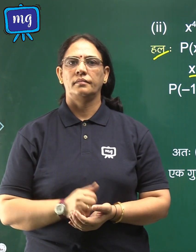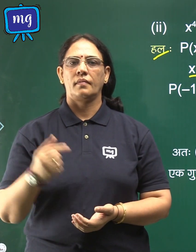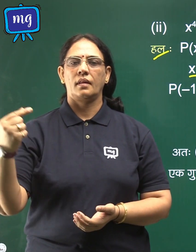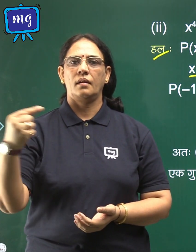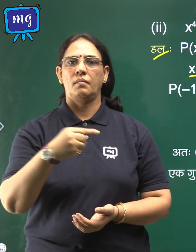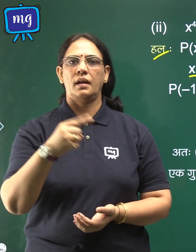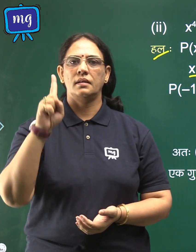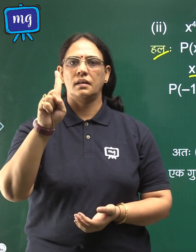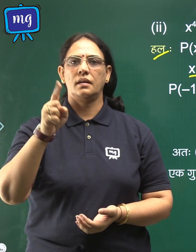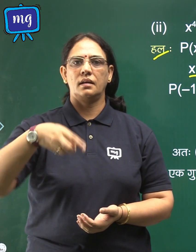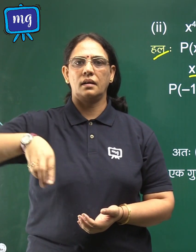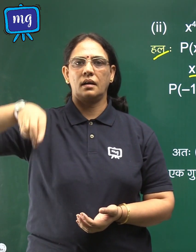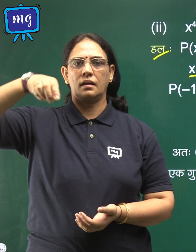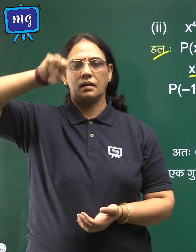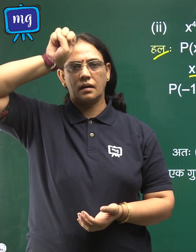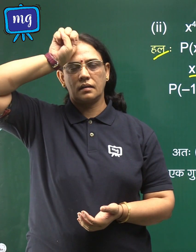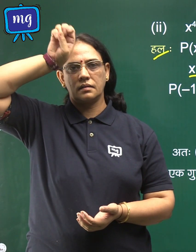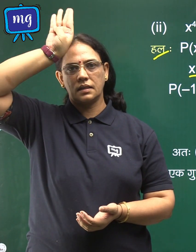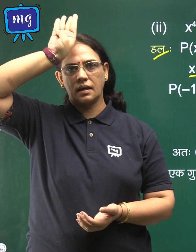-1 की घात 4